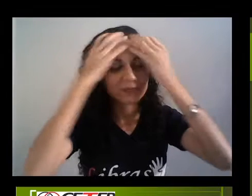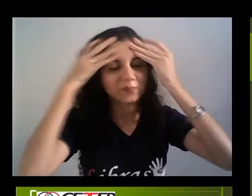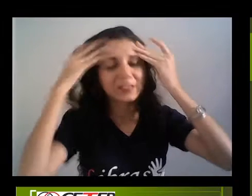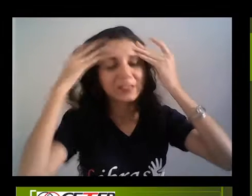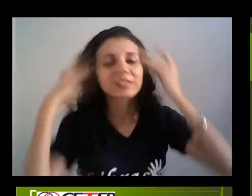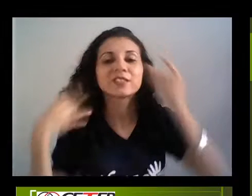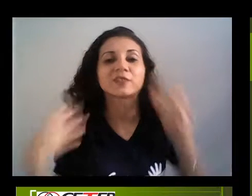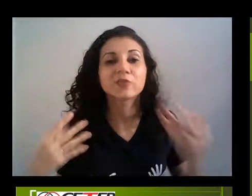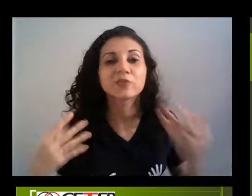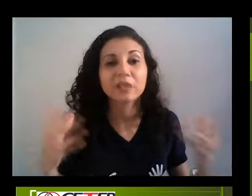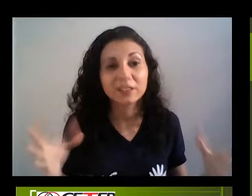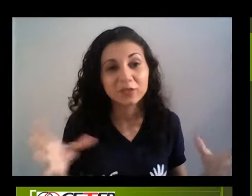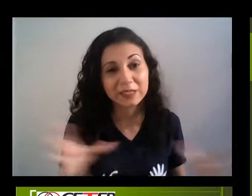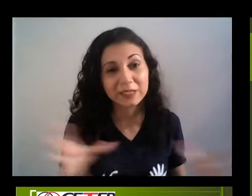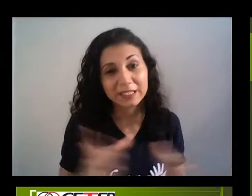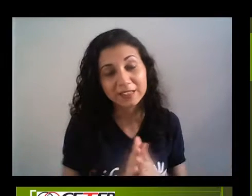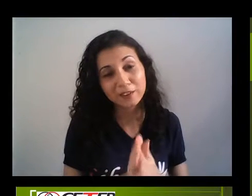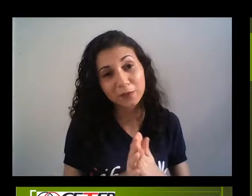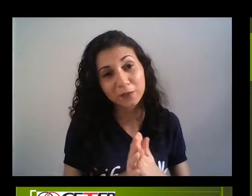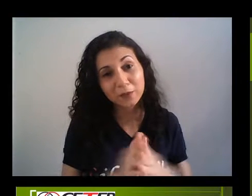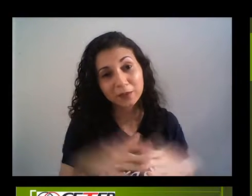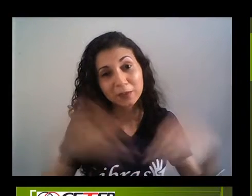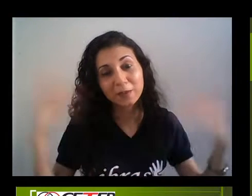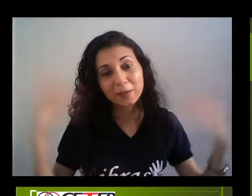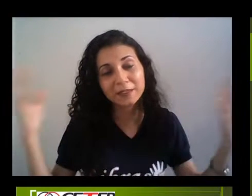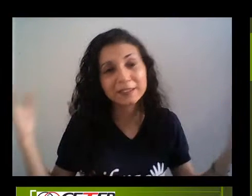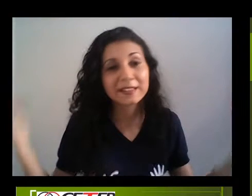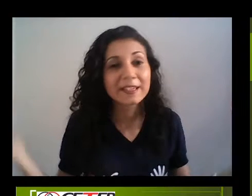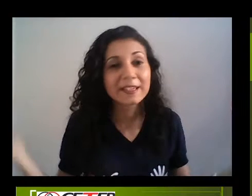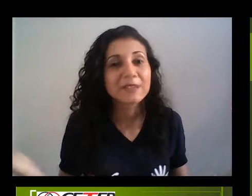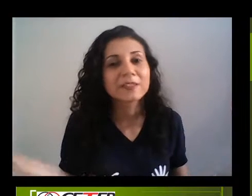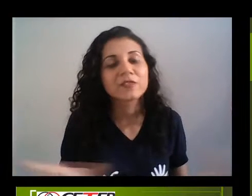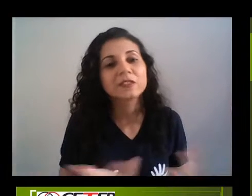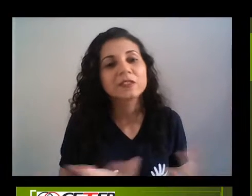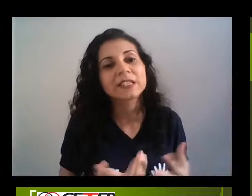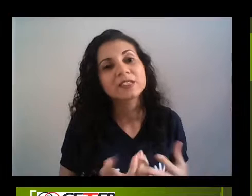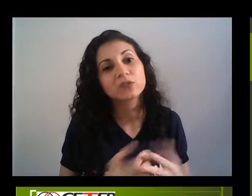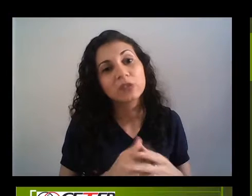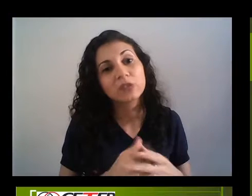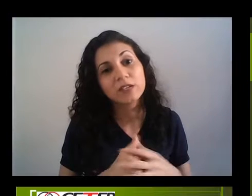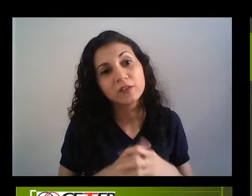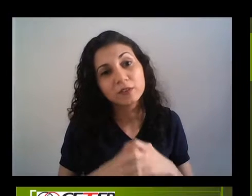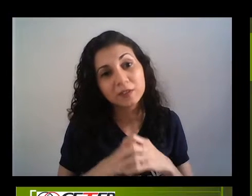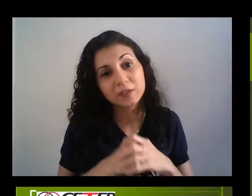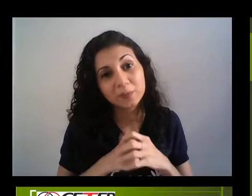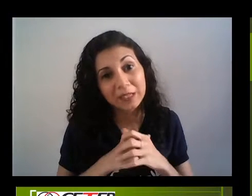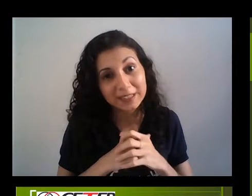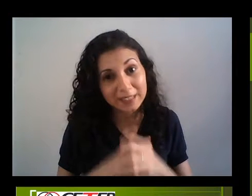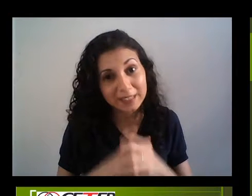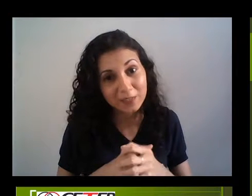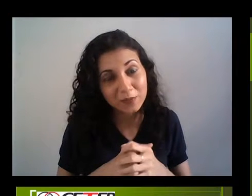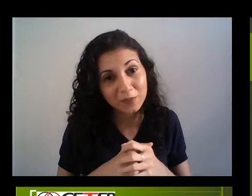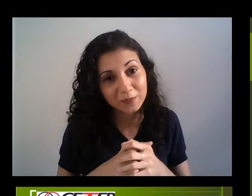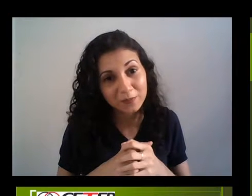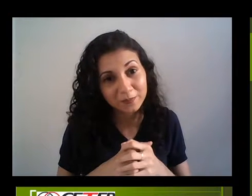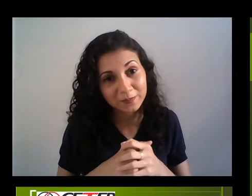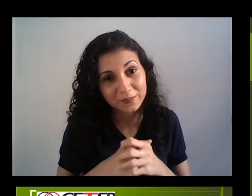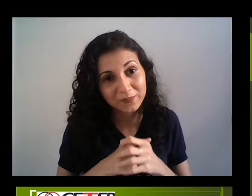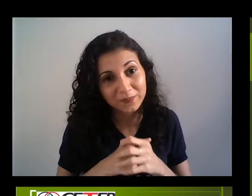aqui, a gente não vai focar nisso daqui, que isso aqui é uma coisa bem mais avançada. Eu só quero que vocês